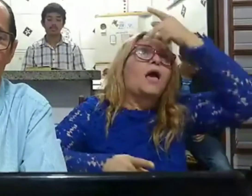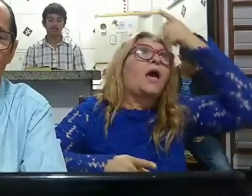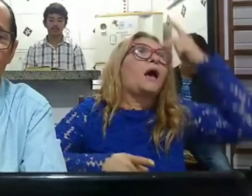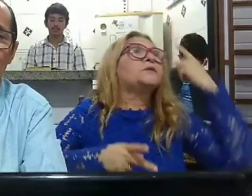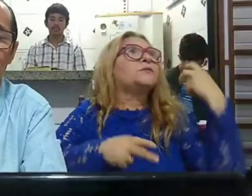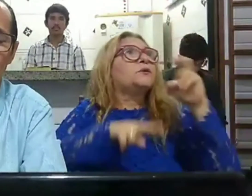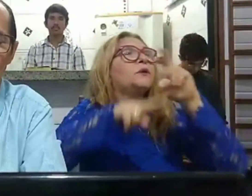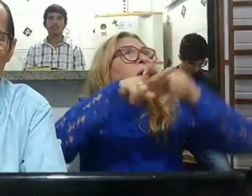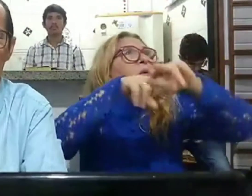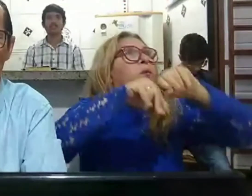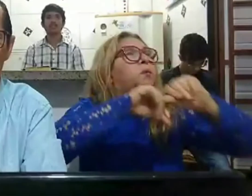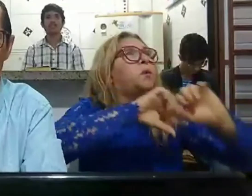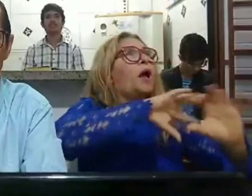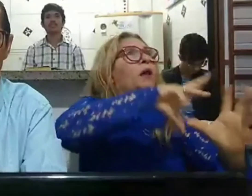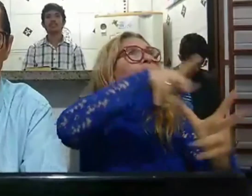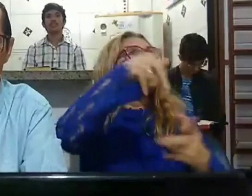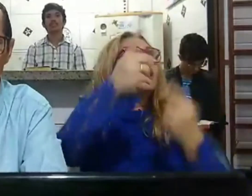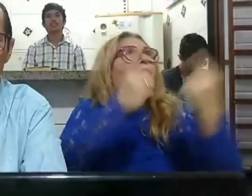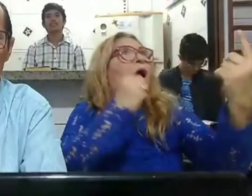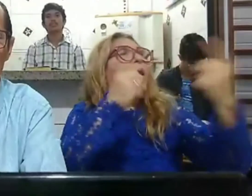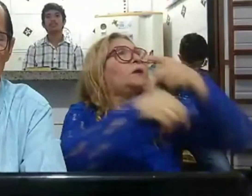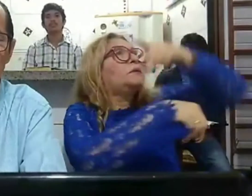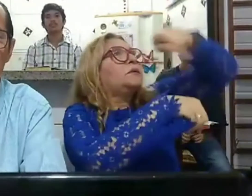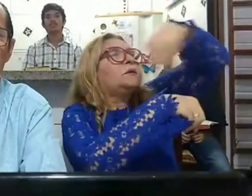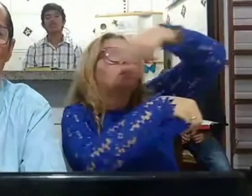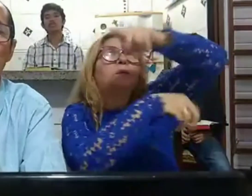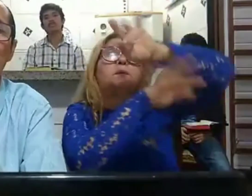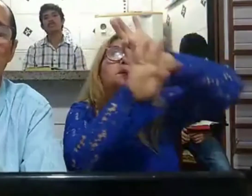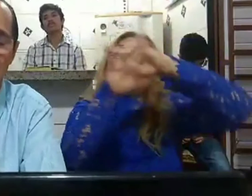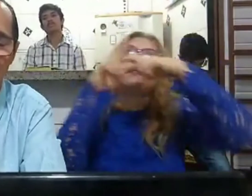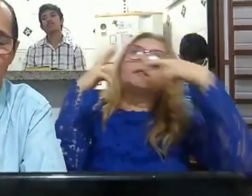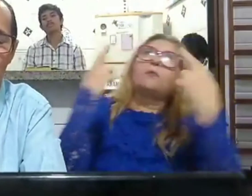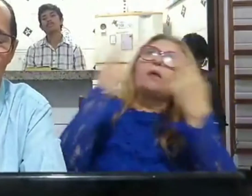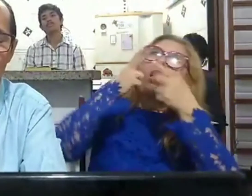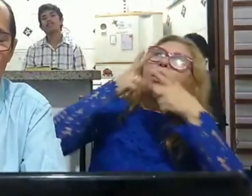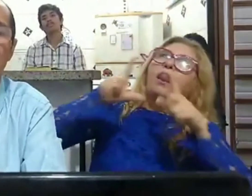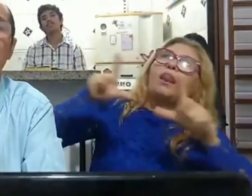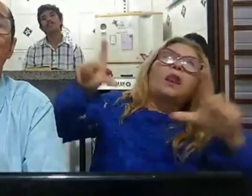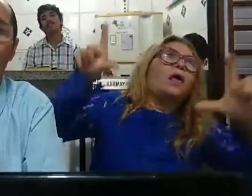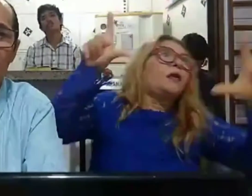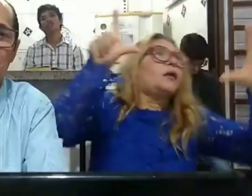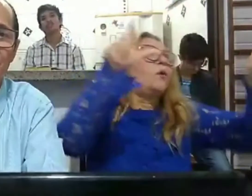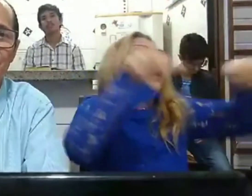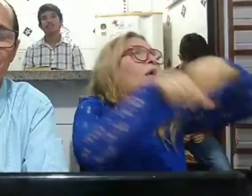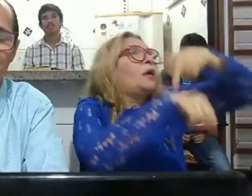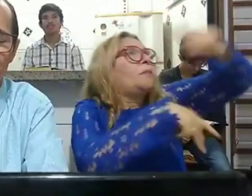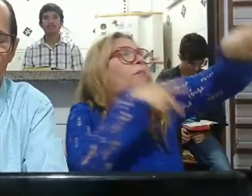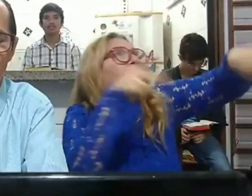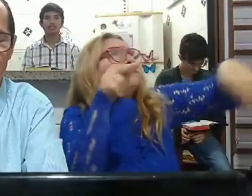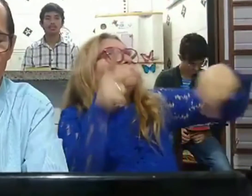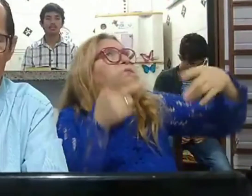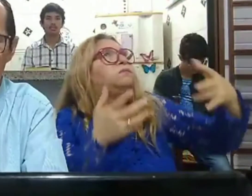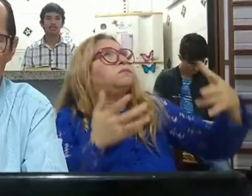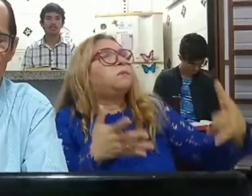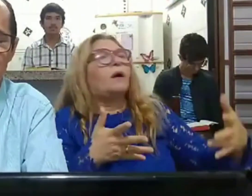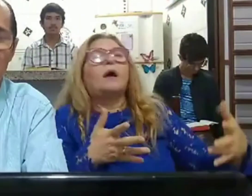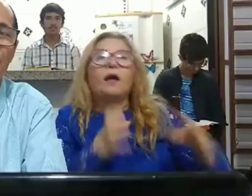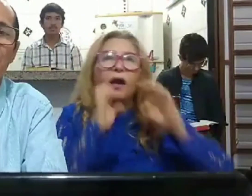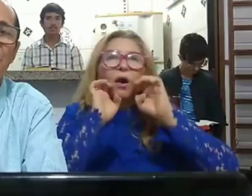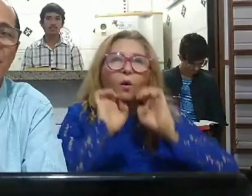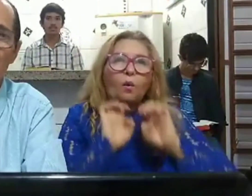a terra, e a cada nação, e tribo, e língua, e povo. O evangelho